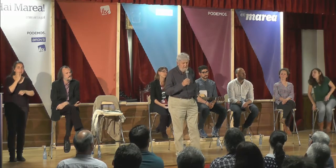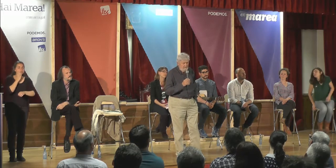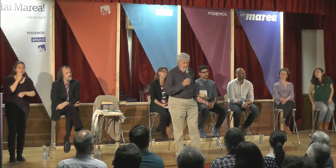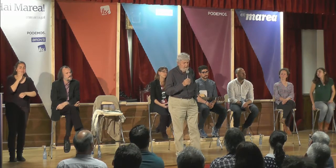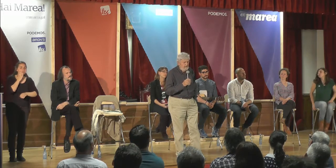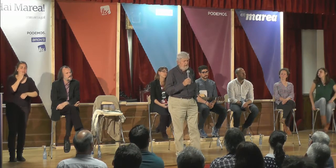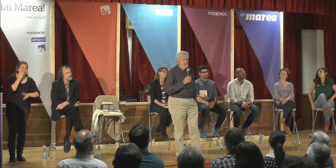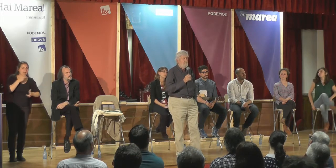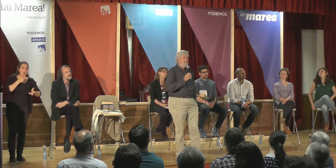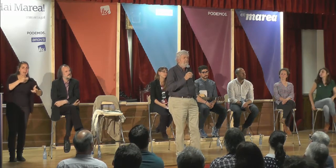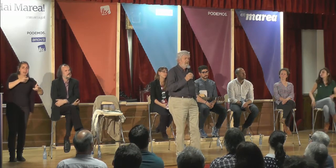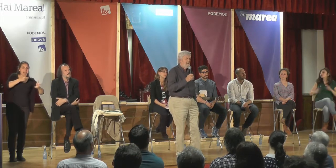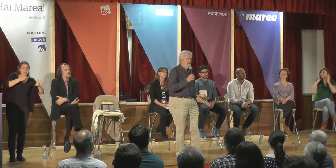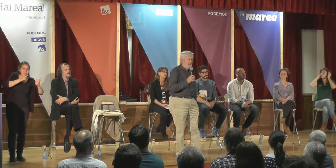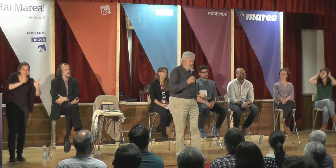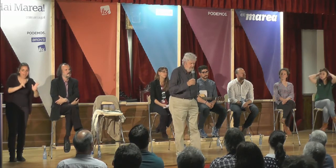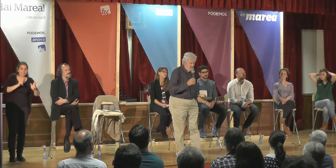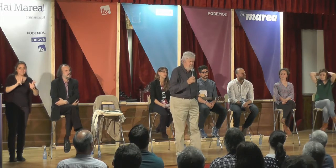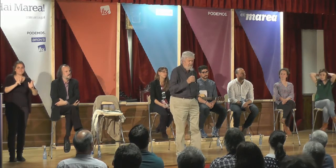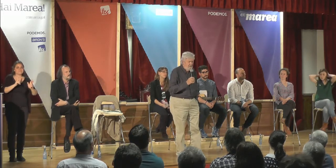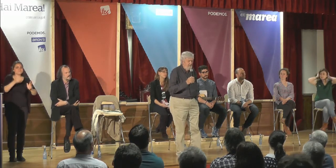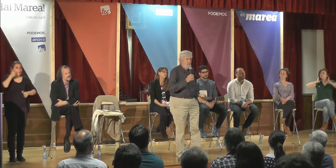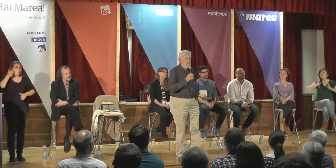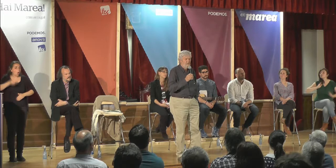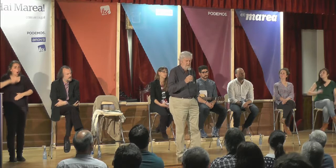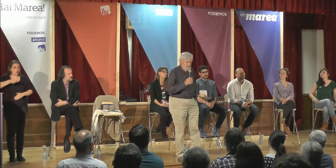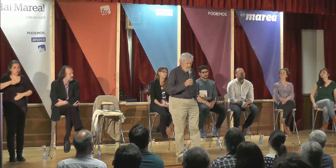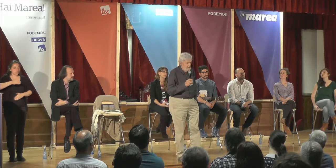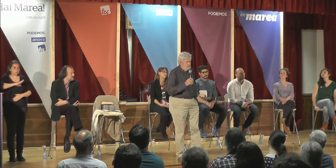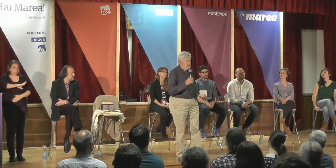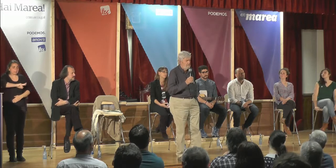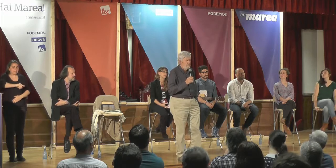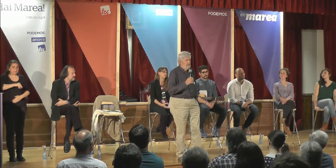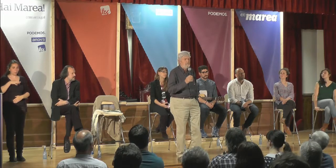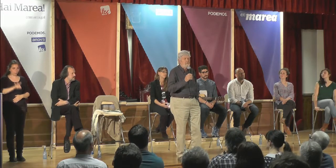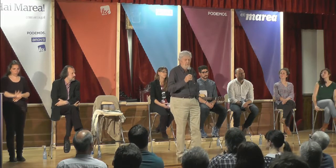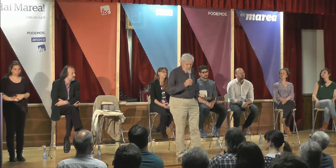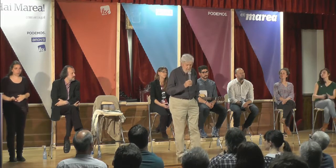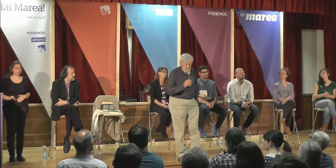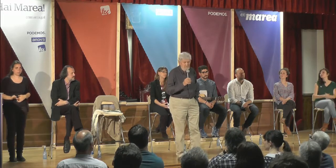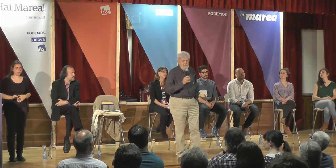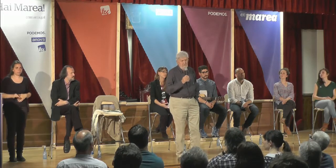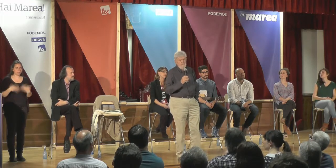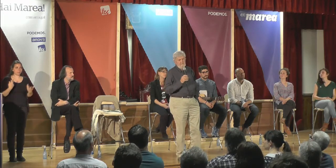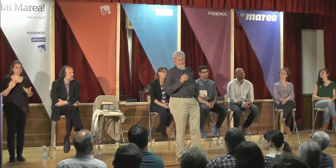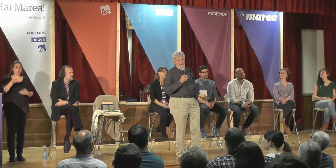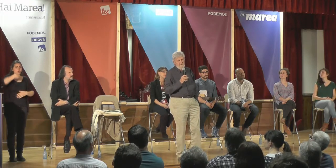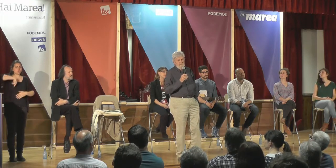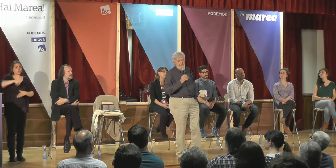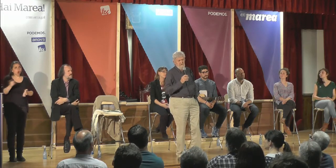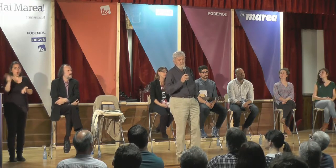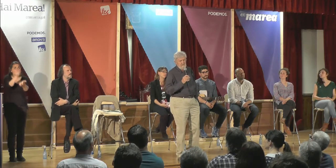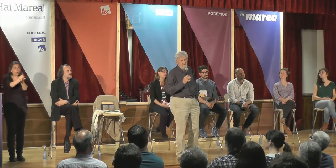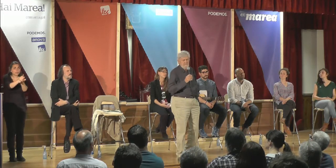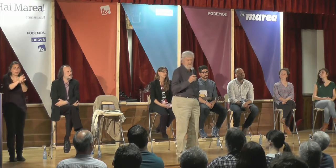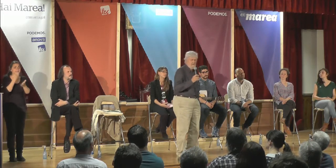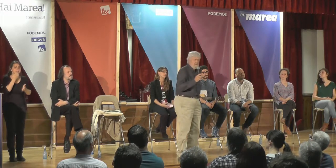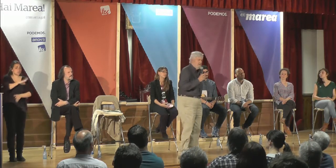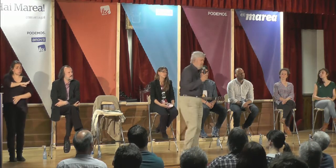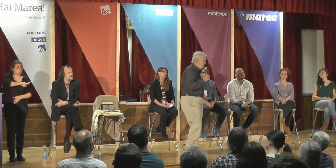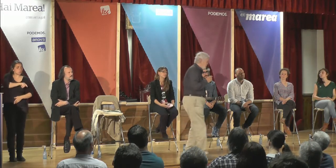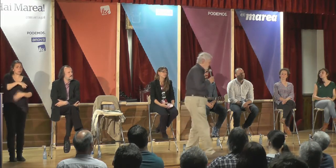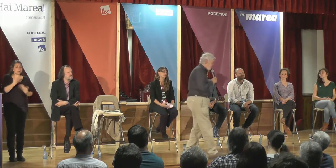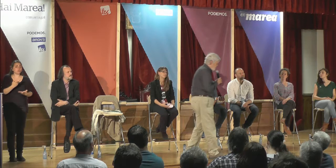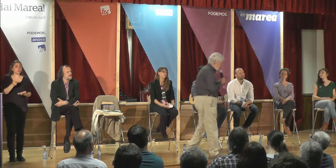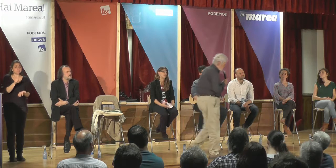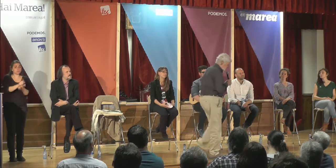roubona. E da mesma maneira que eres o que fan é convertirnos en súbditos outra vez, como no antigo réxime antes